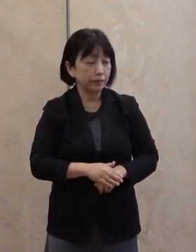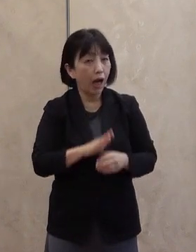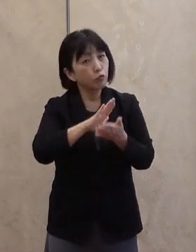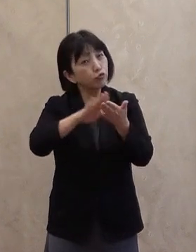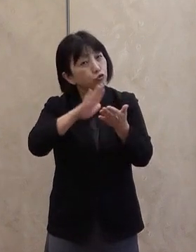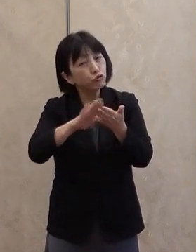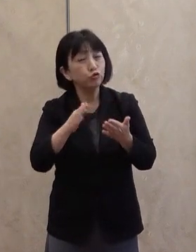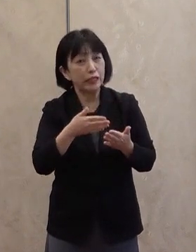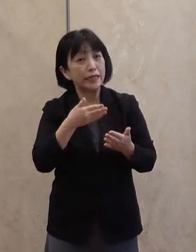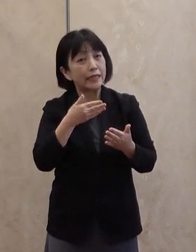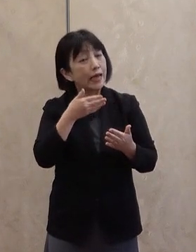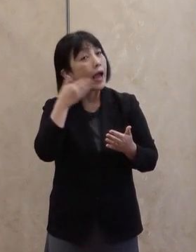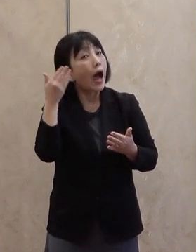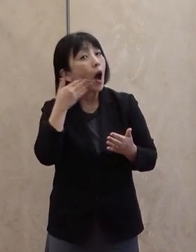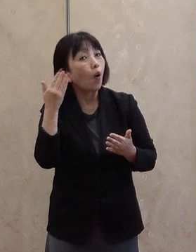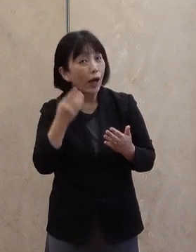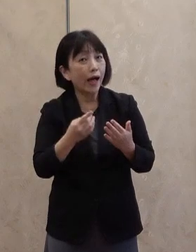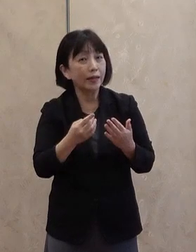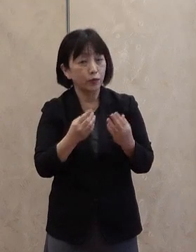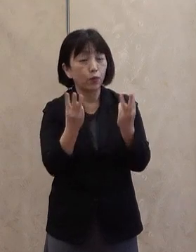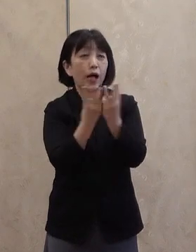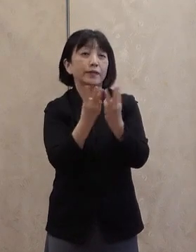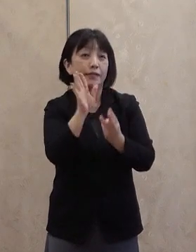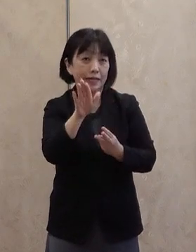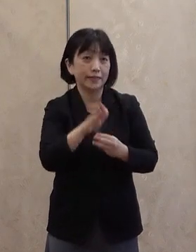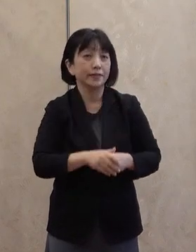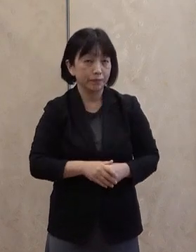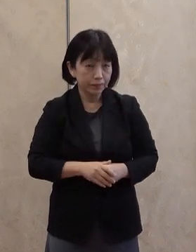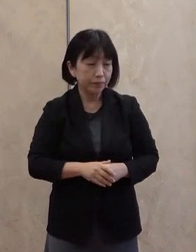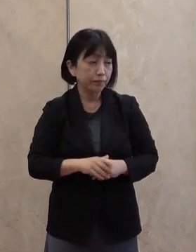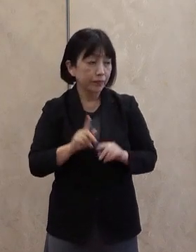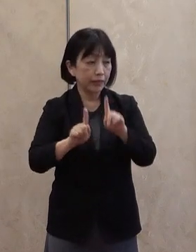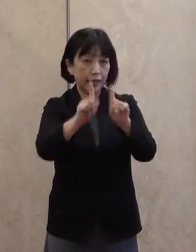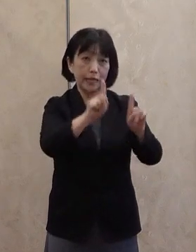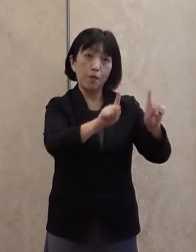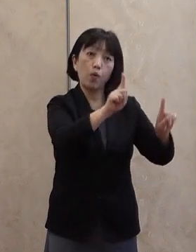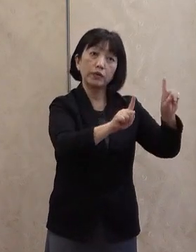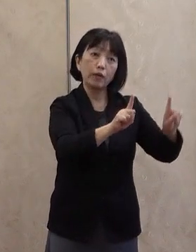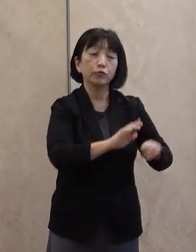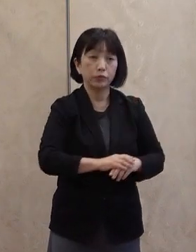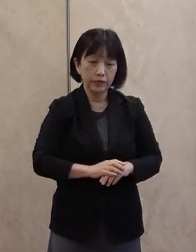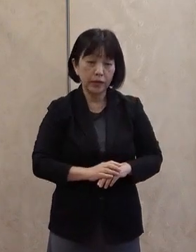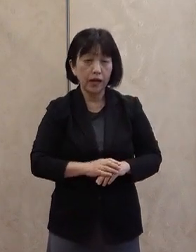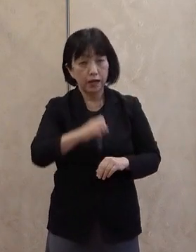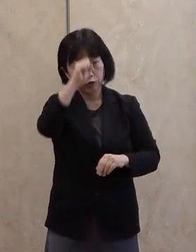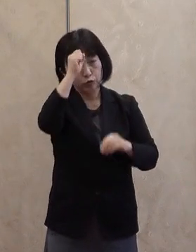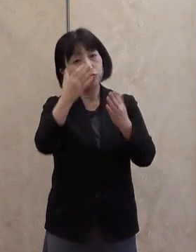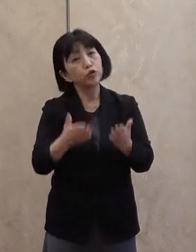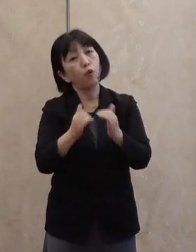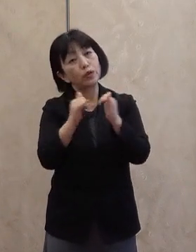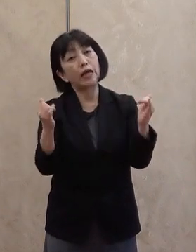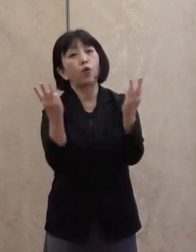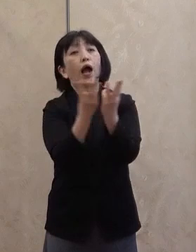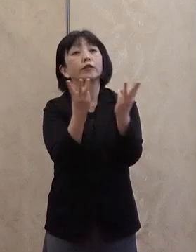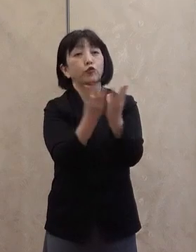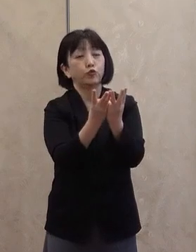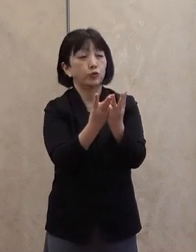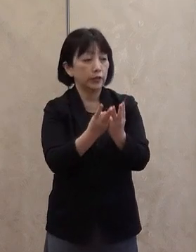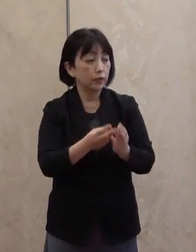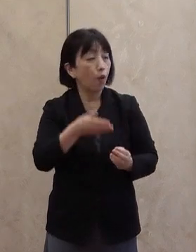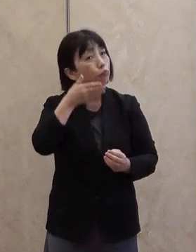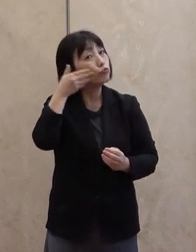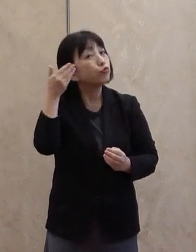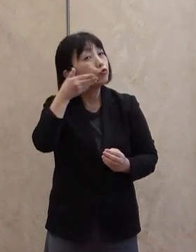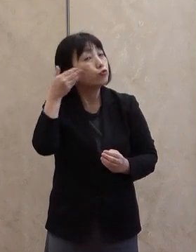数ということで、この実際の実線縦線棒グラフが重症者の数ですけども、このブルー